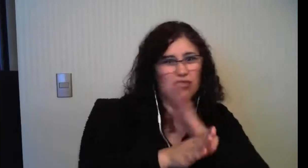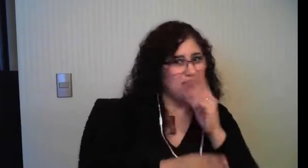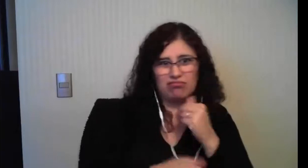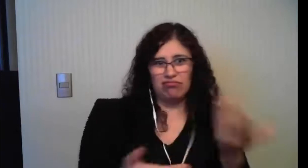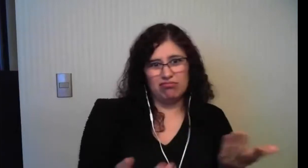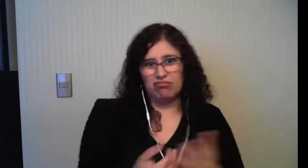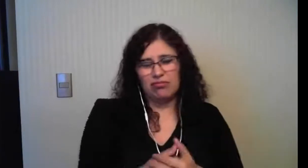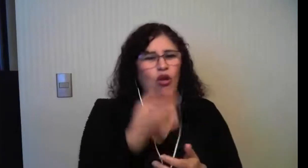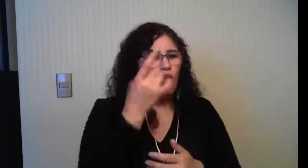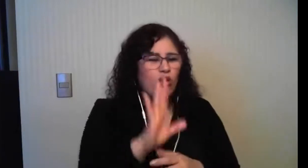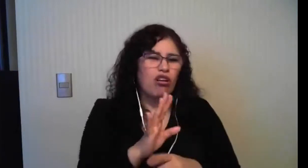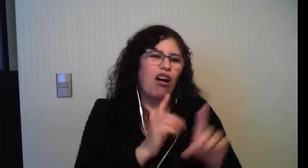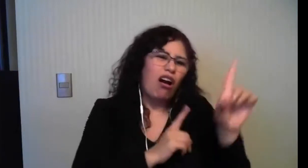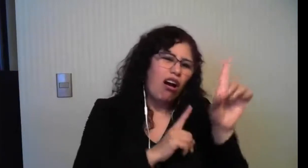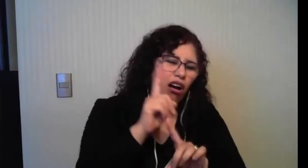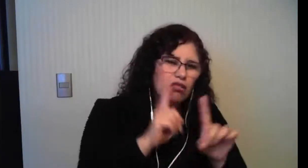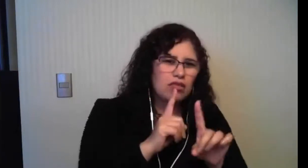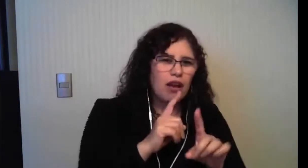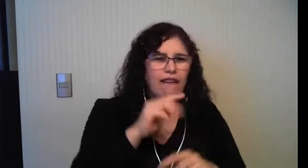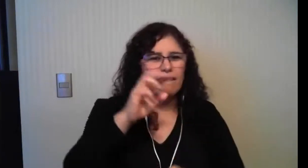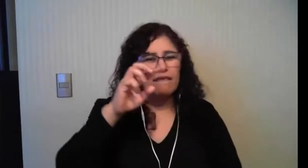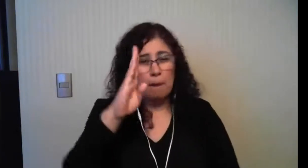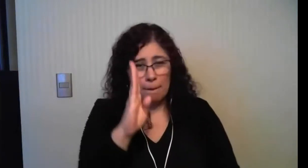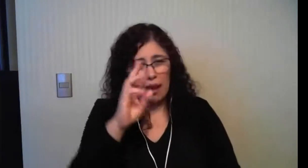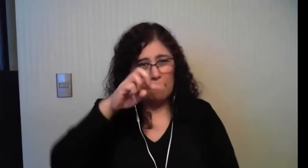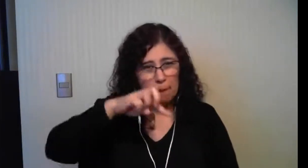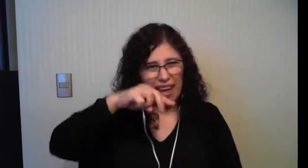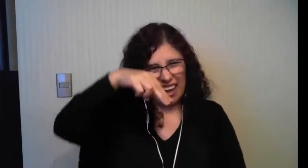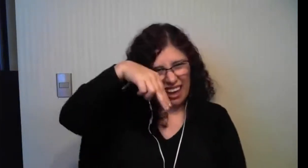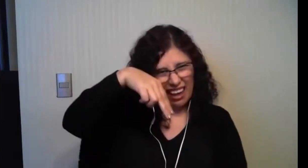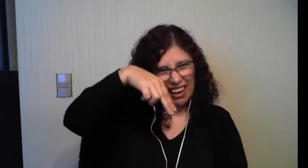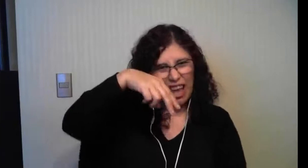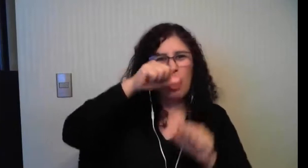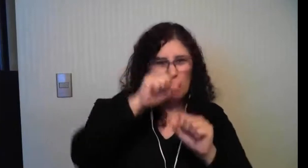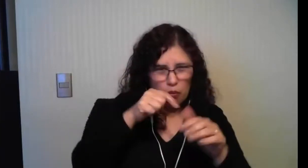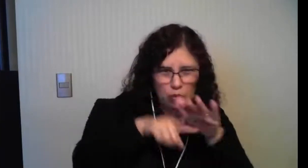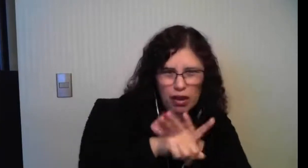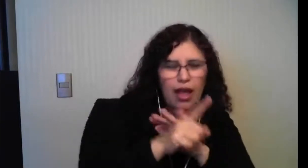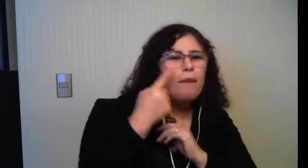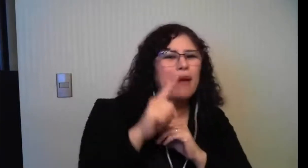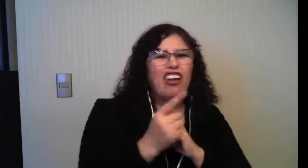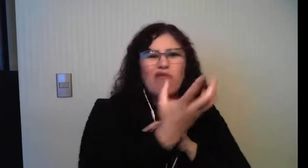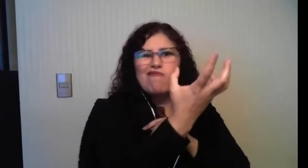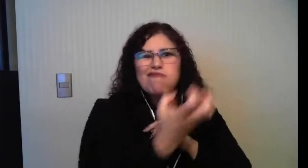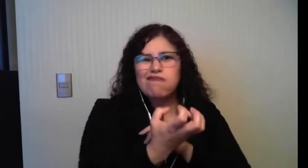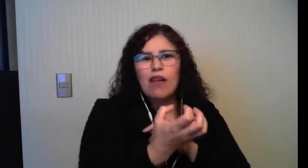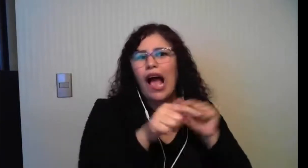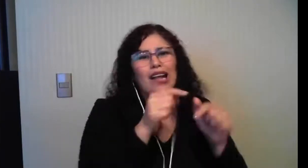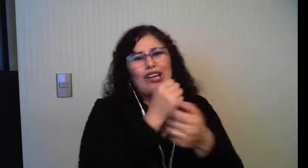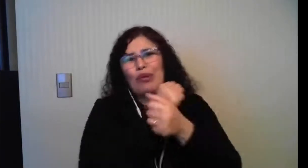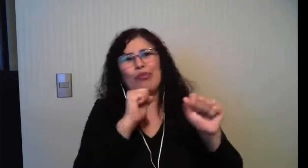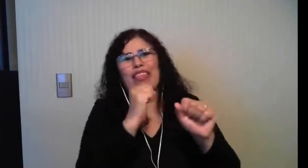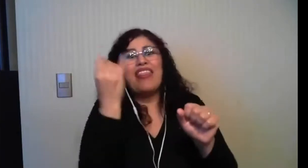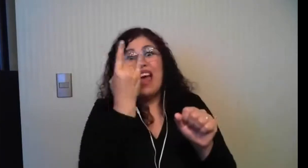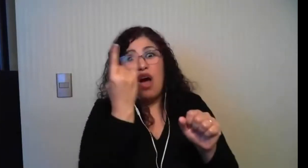solamente tenemos como acceso a la VPN de la UH, pero ahí no se pueden como descargar libros de la misma universidad, es